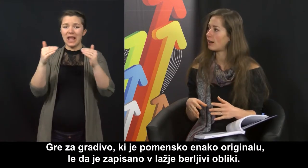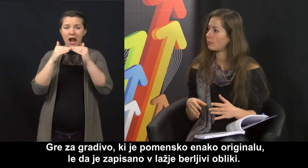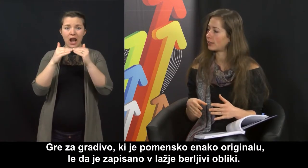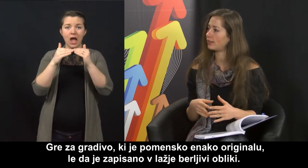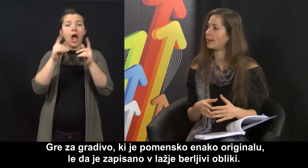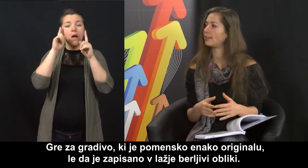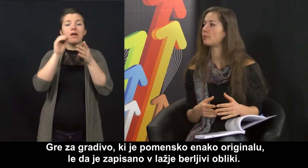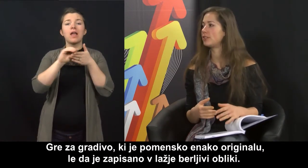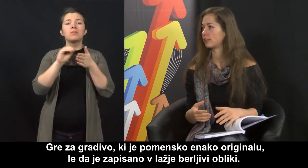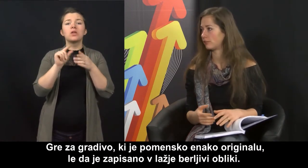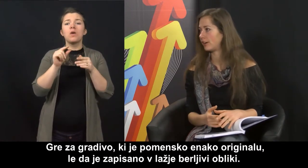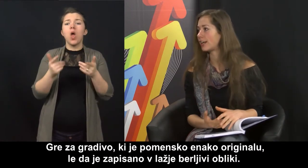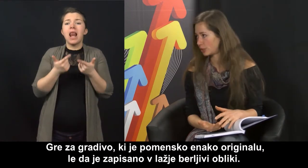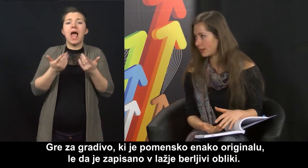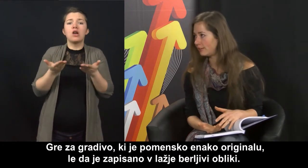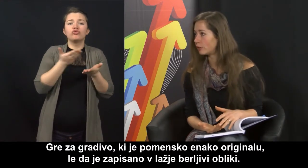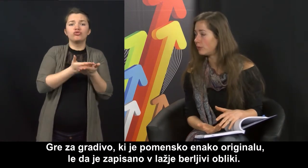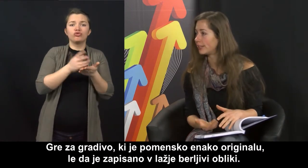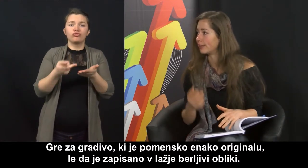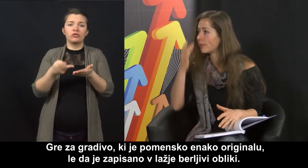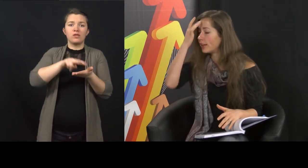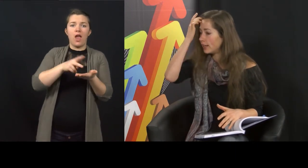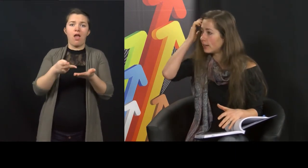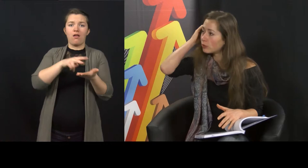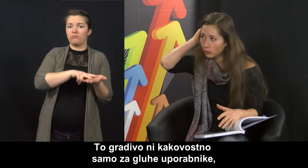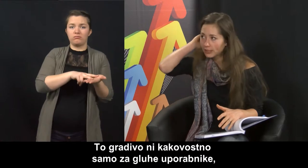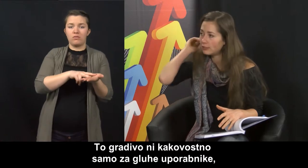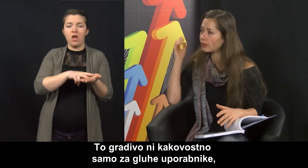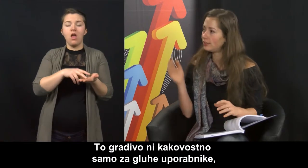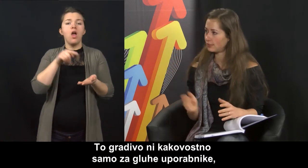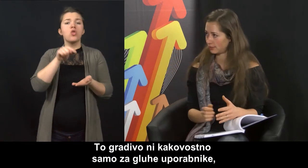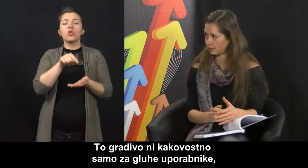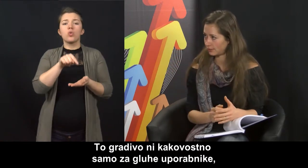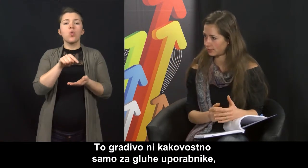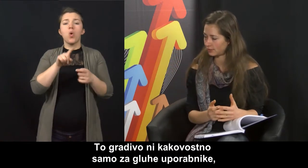originalu, ampak je napisano v lažje berljivi obliki. In to gradivo